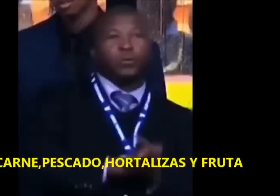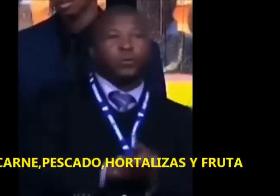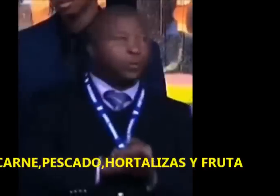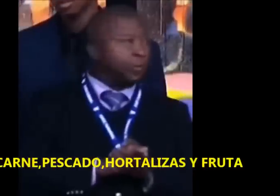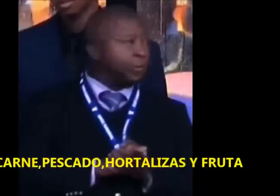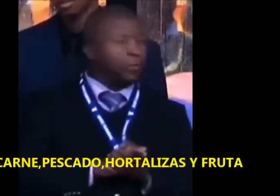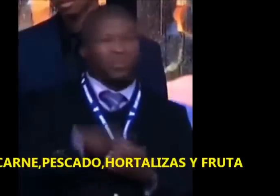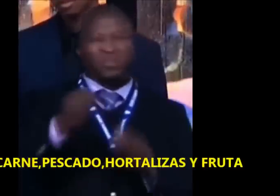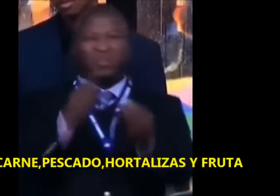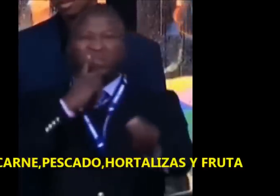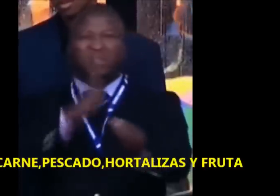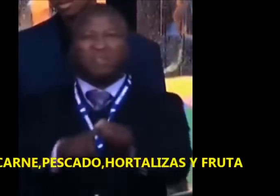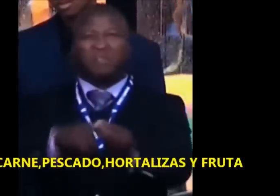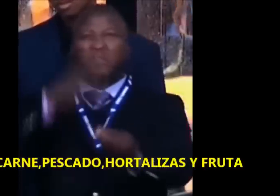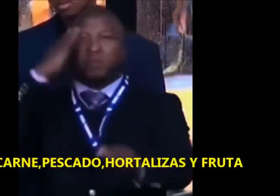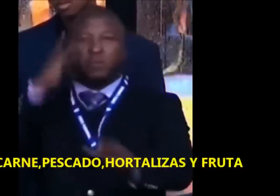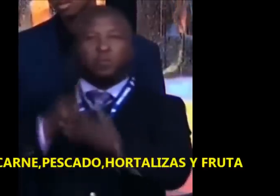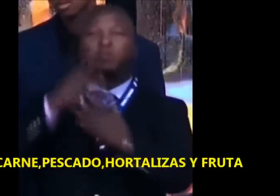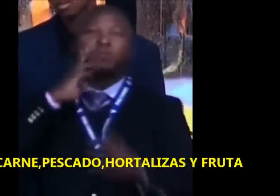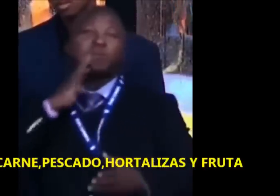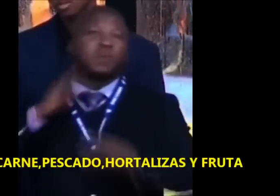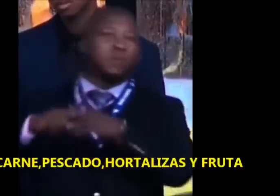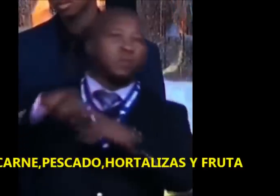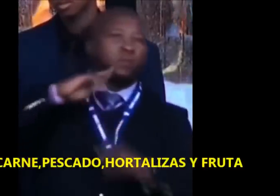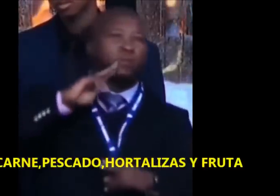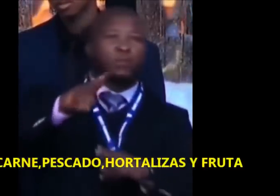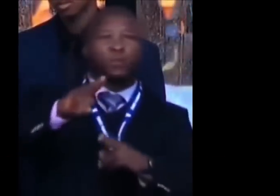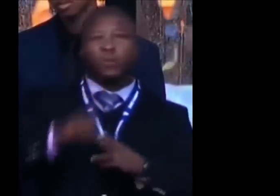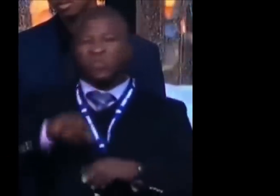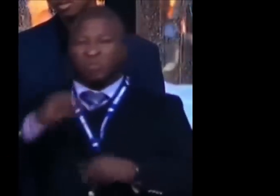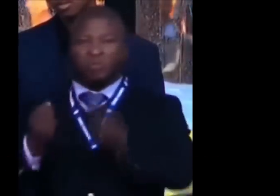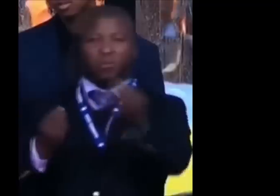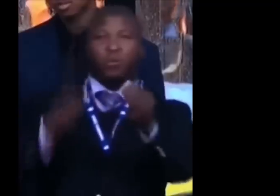sexist Democrática y prospera